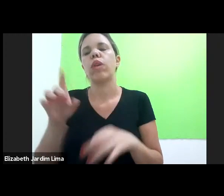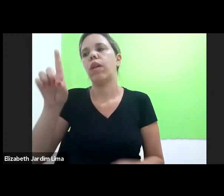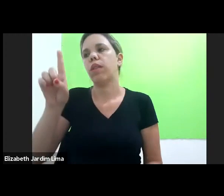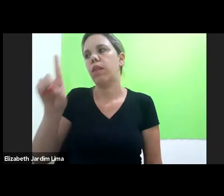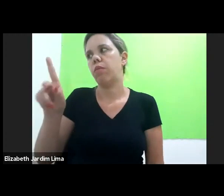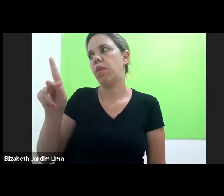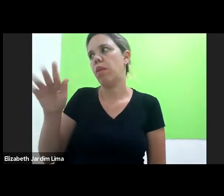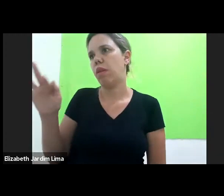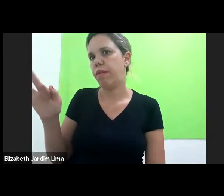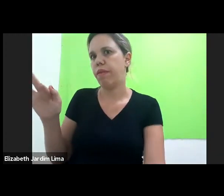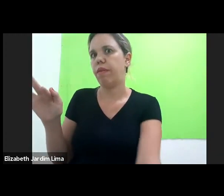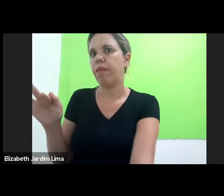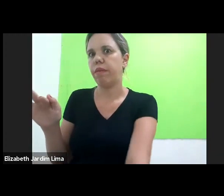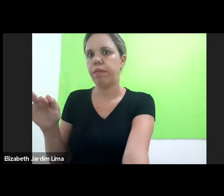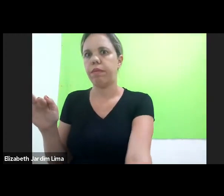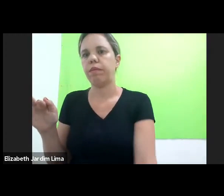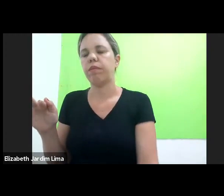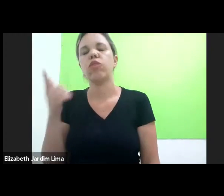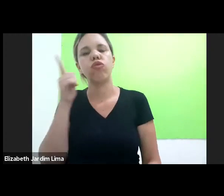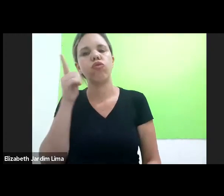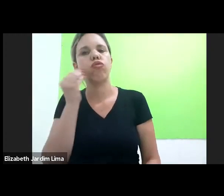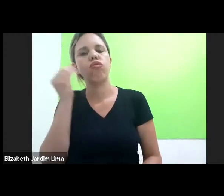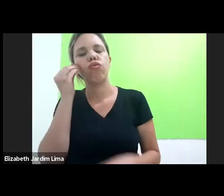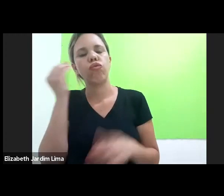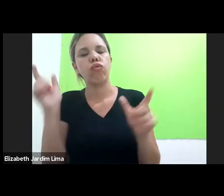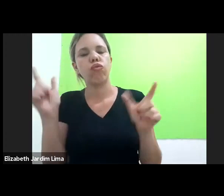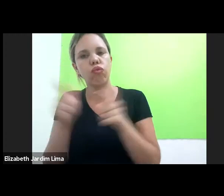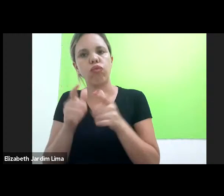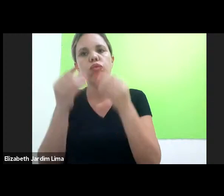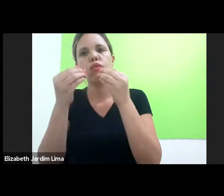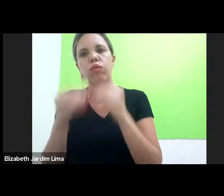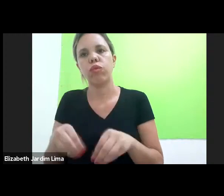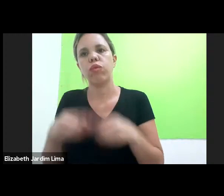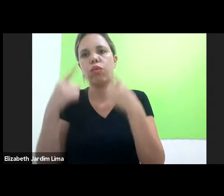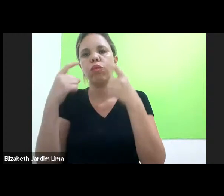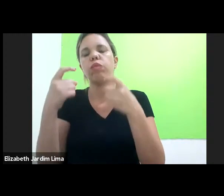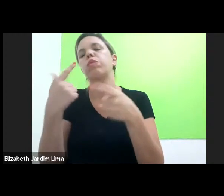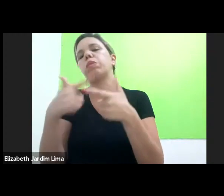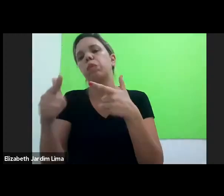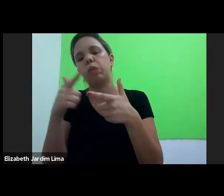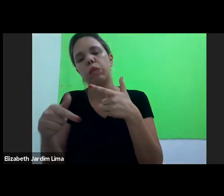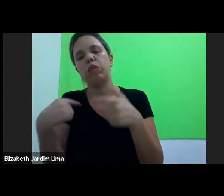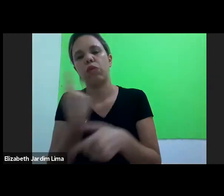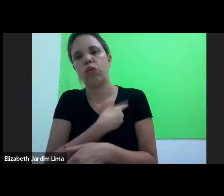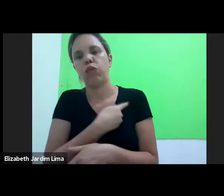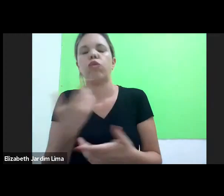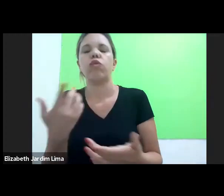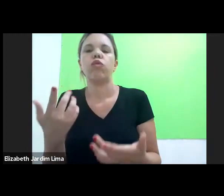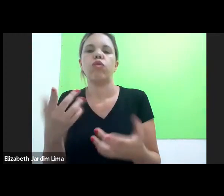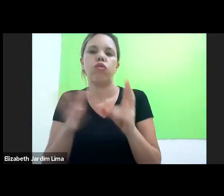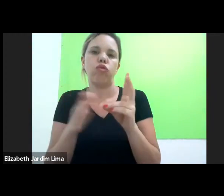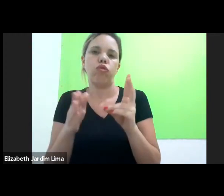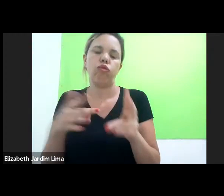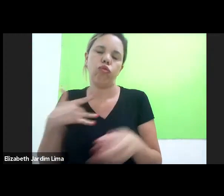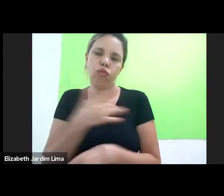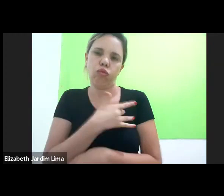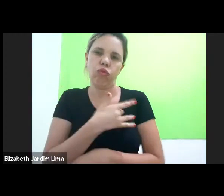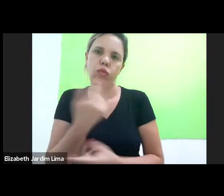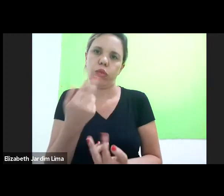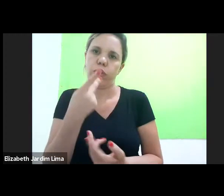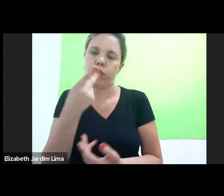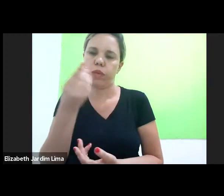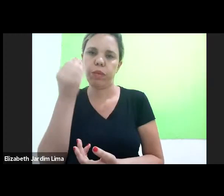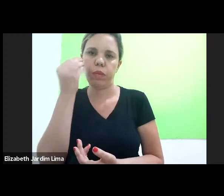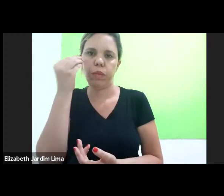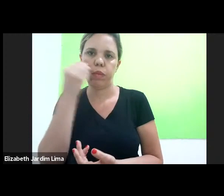tenta amenizar impactos de violações para nós indígenas, seja na questão da saúde, como eu disse, o governo